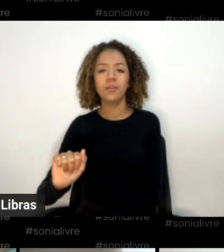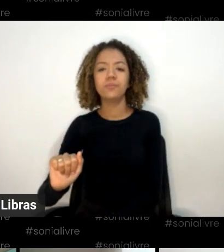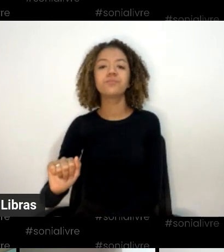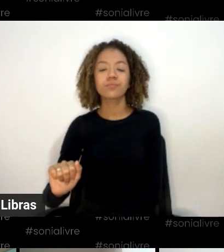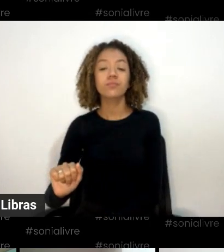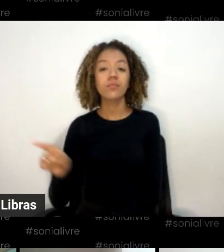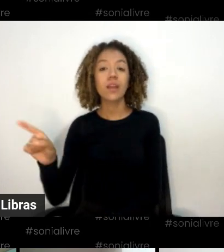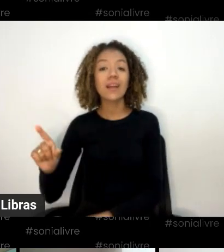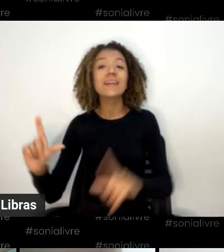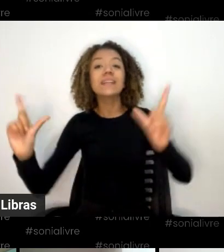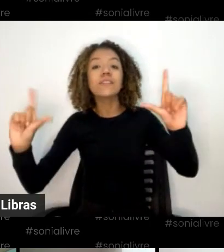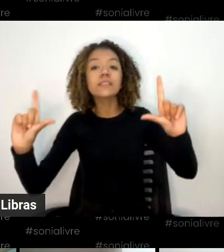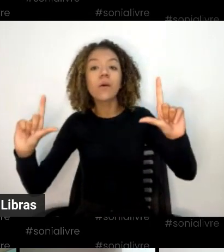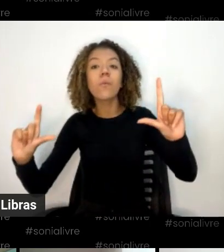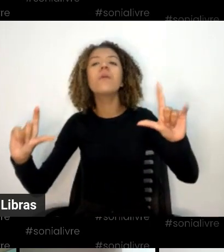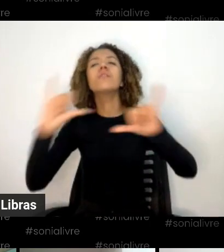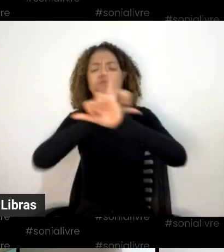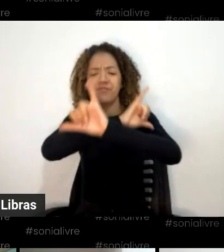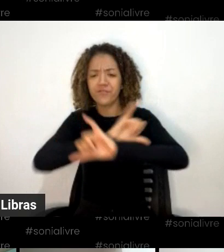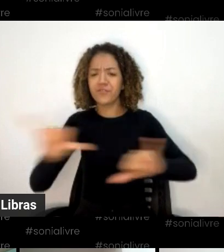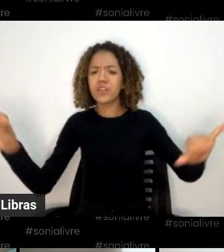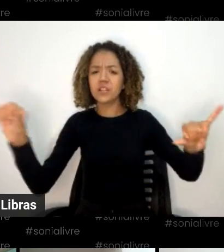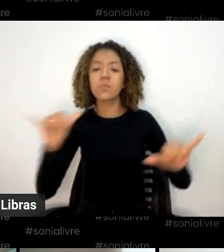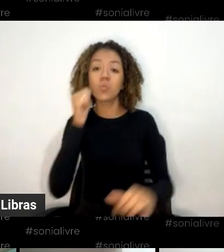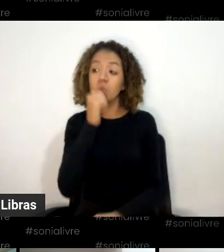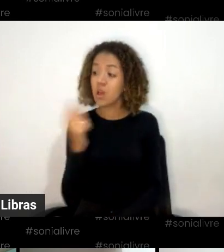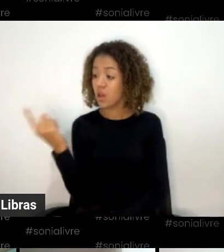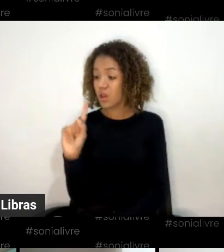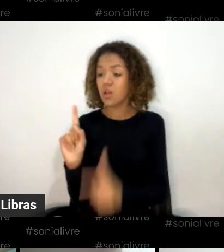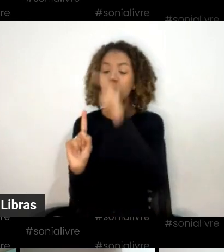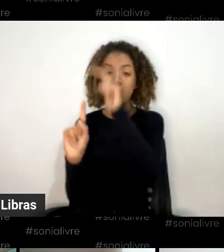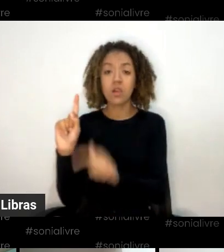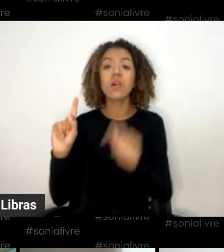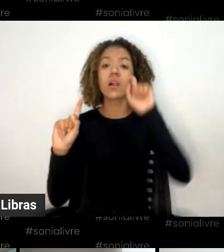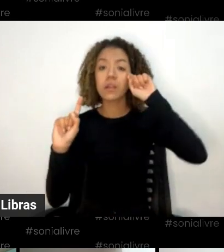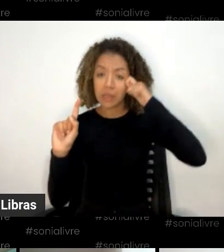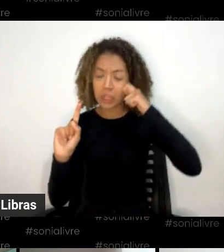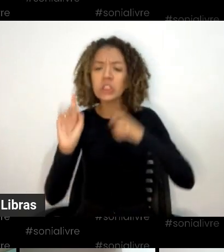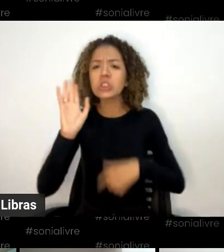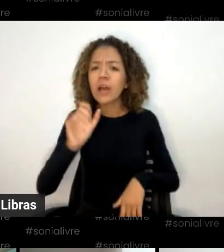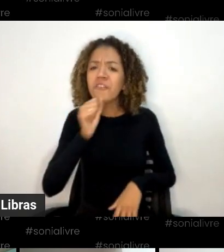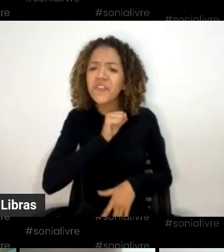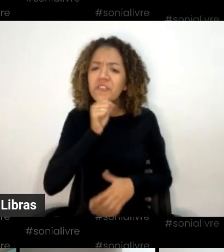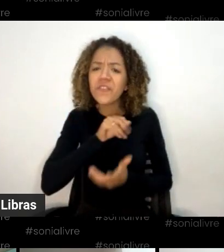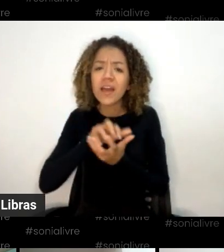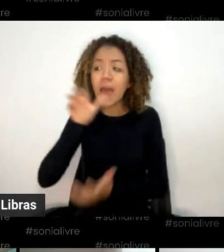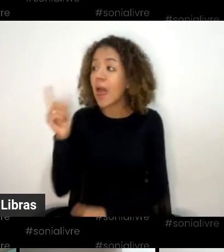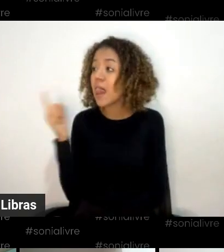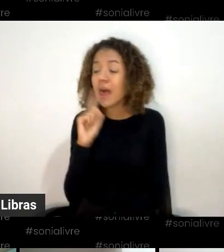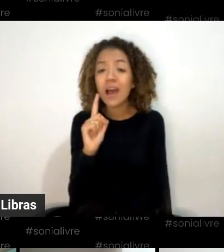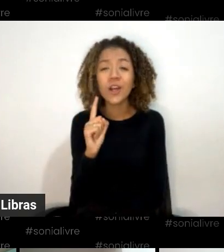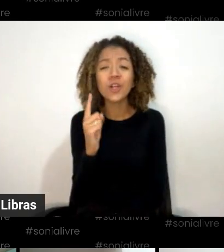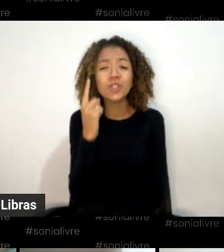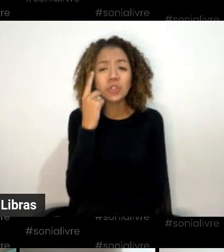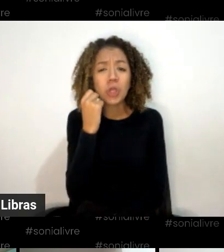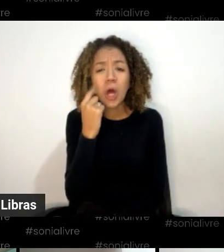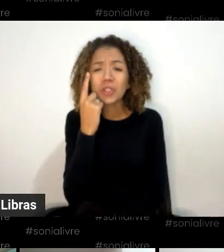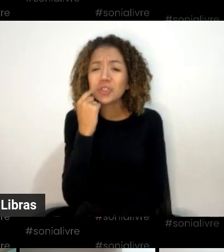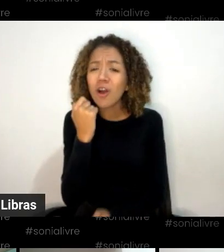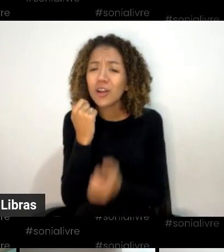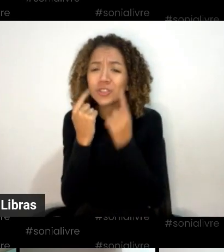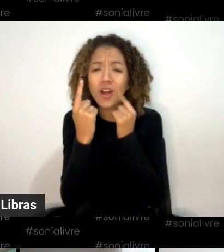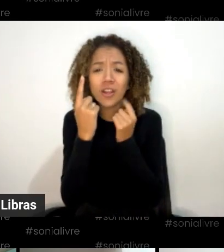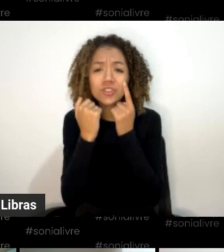global, onde uma senhora negra, já bem idosa, ela chora, ela não quer tocar na repórter porque é